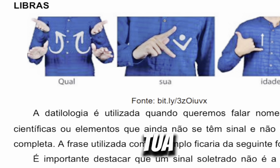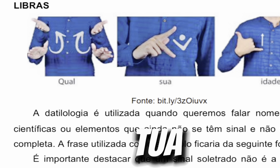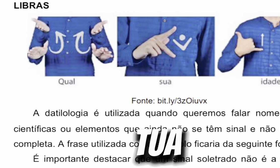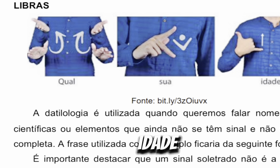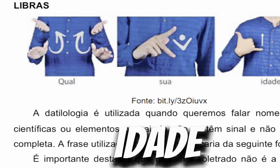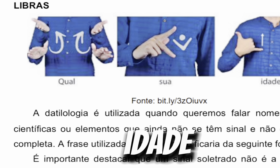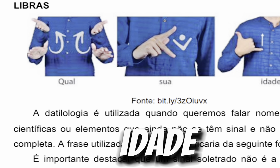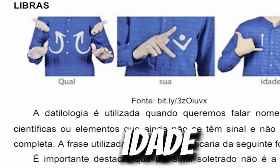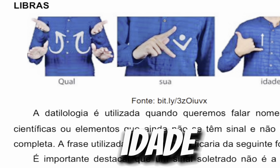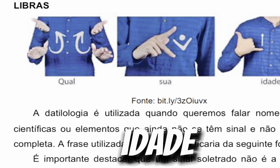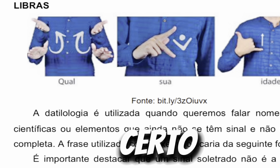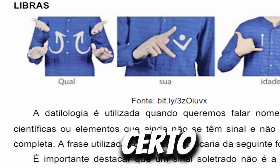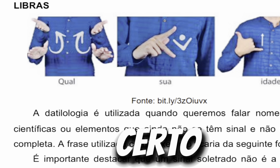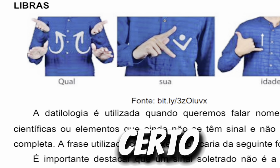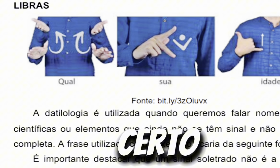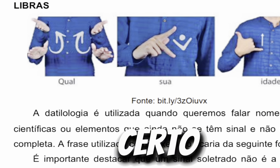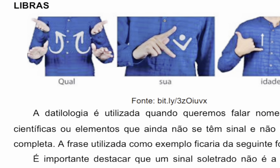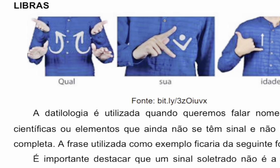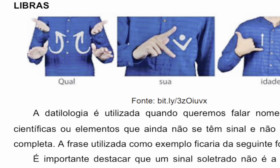tua idade, certo?